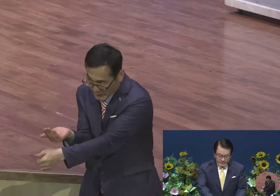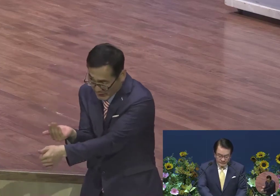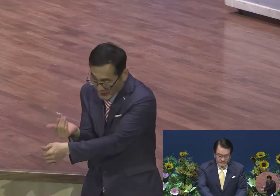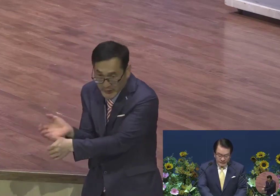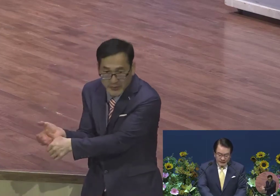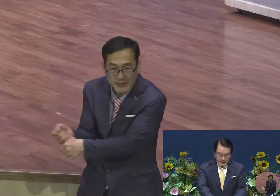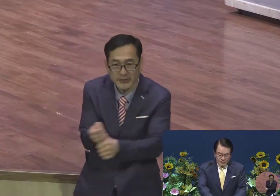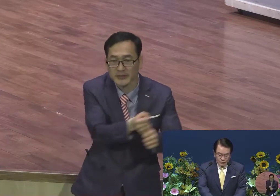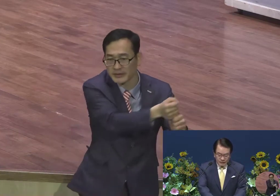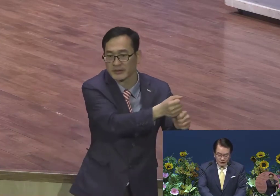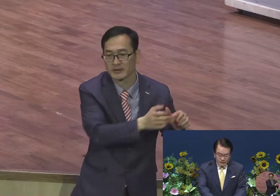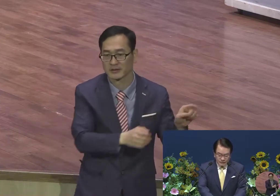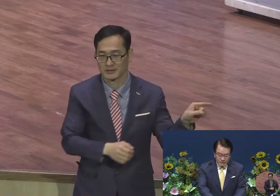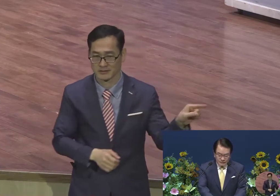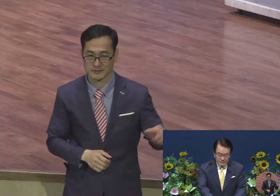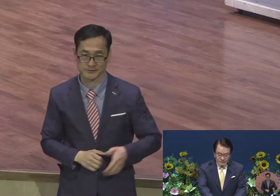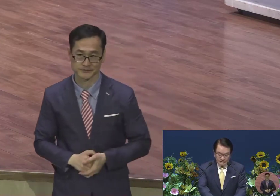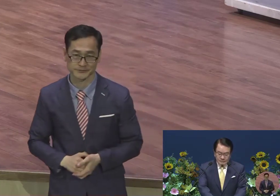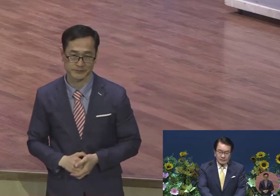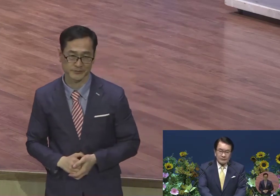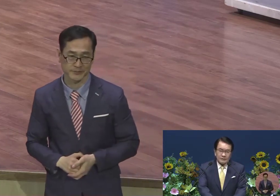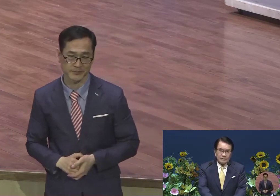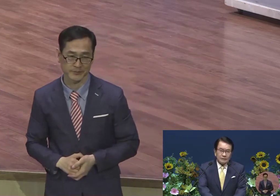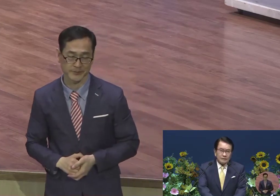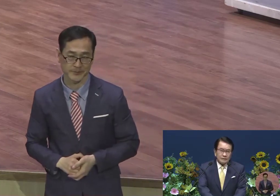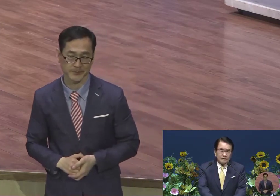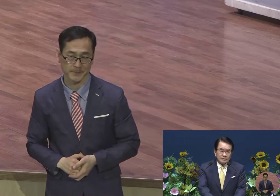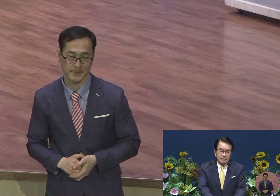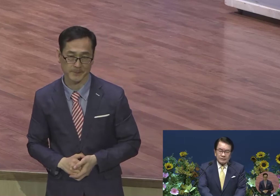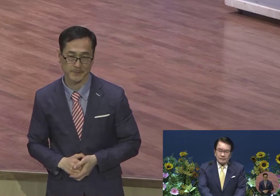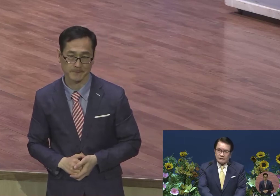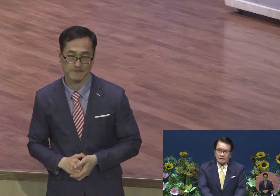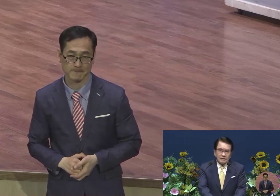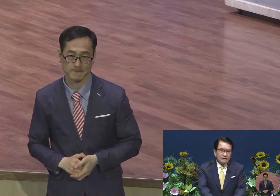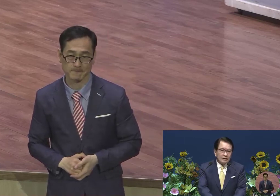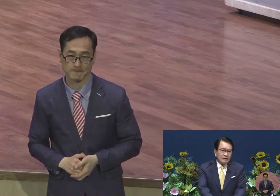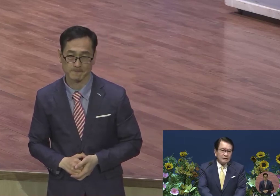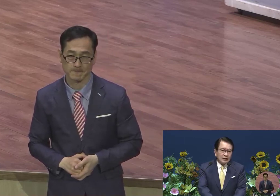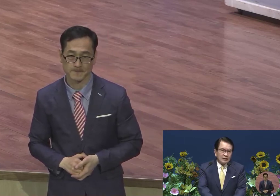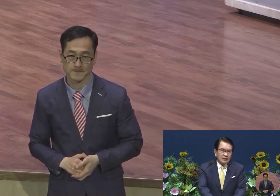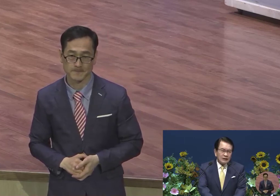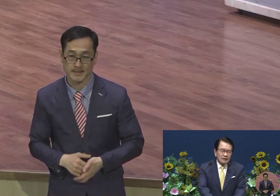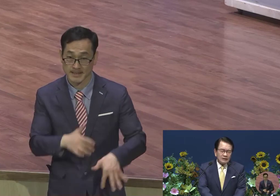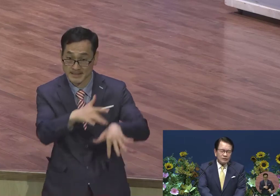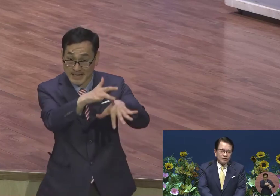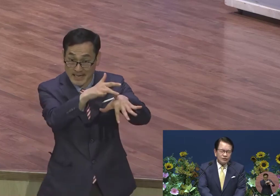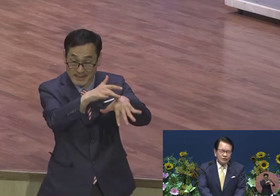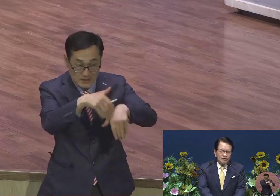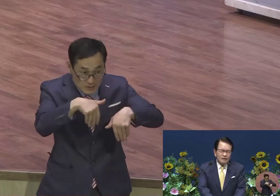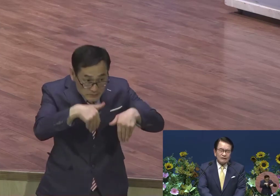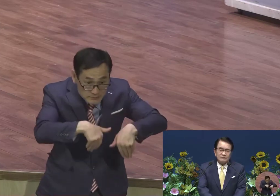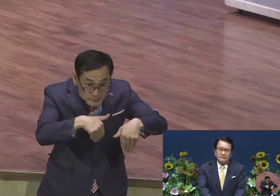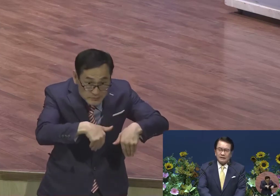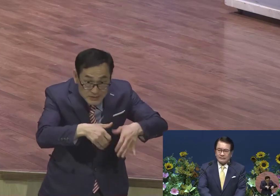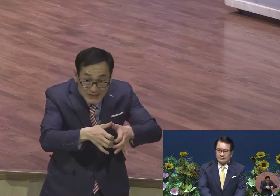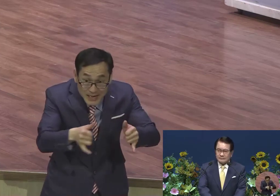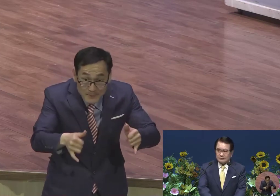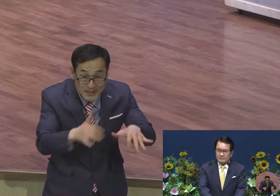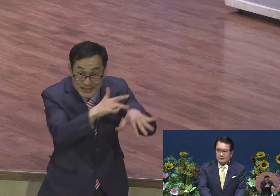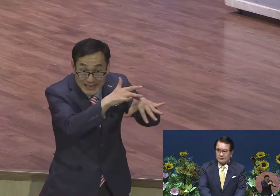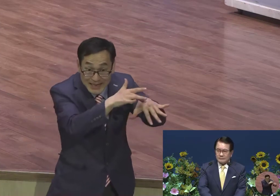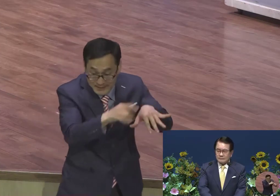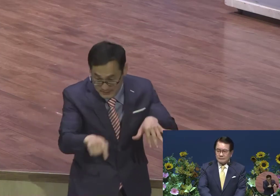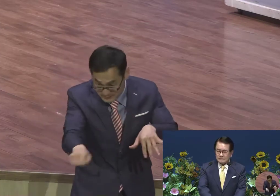마기 졸귀의 귀신들 절대 인간에게 유익을 주지 않습니다